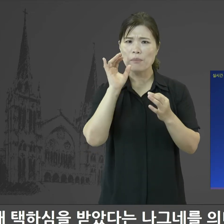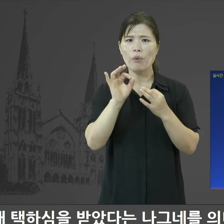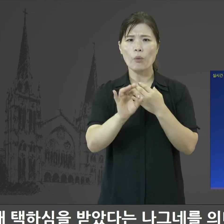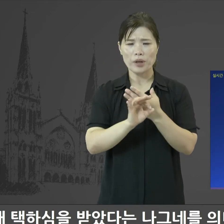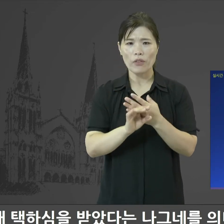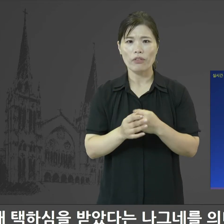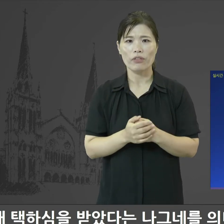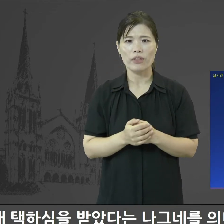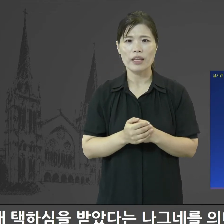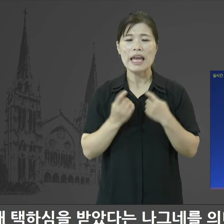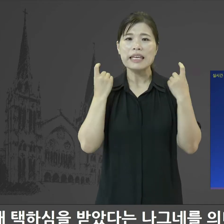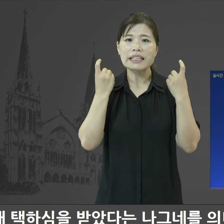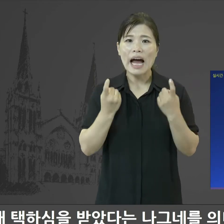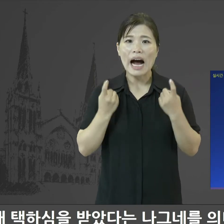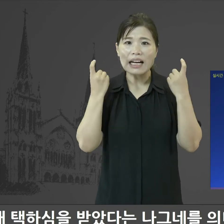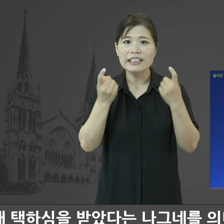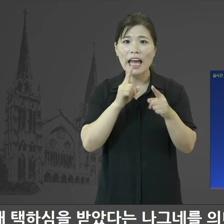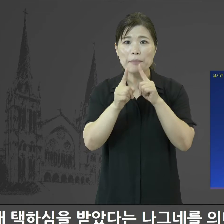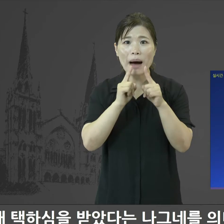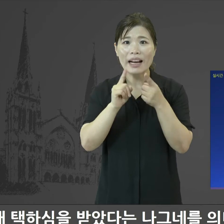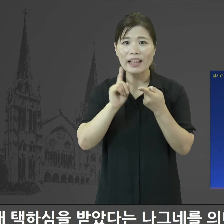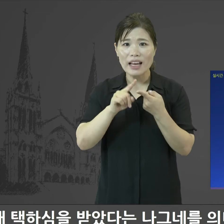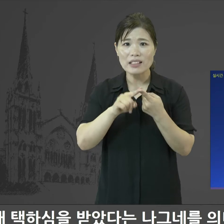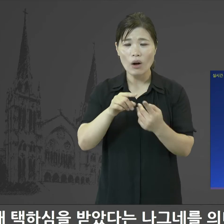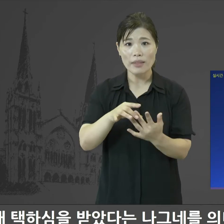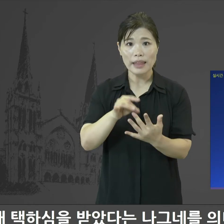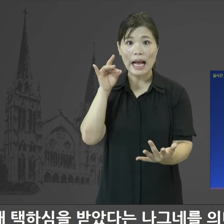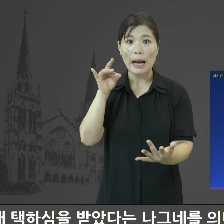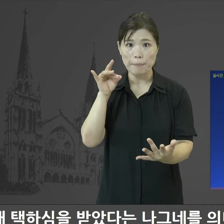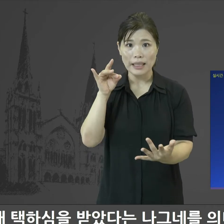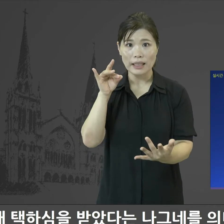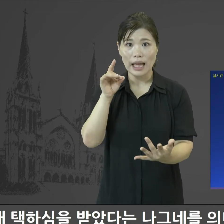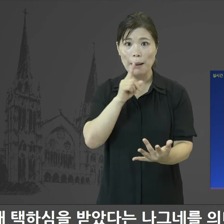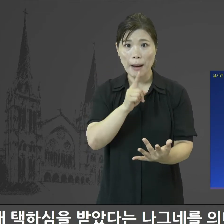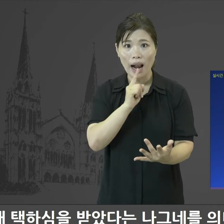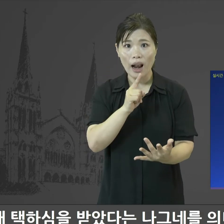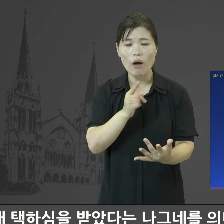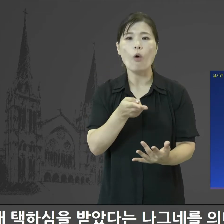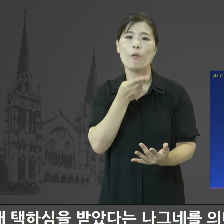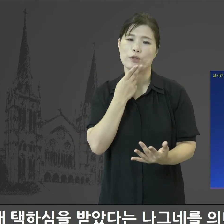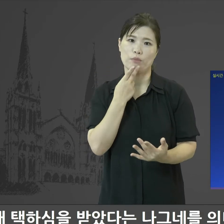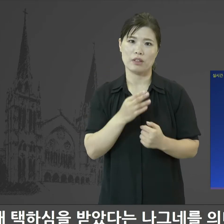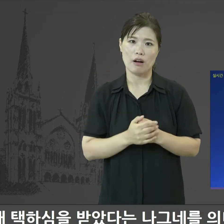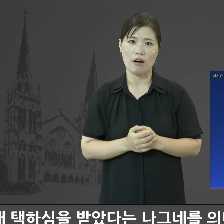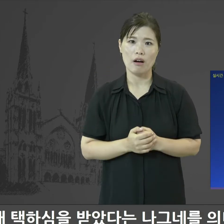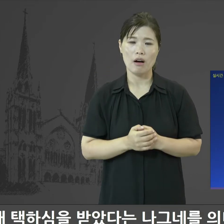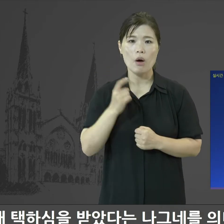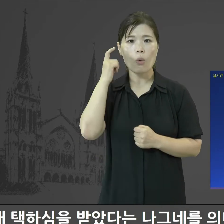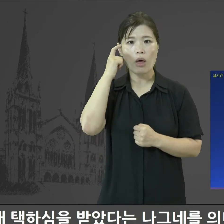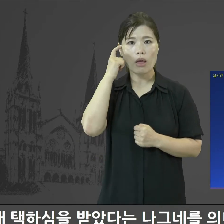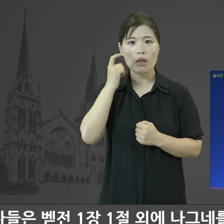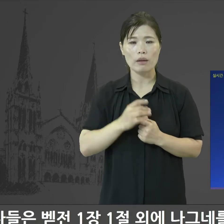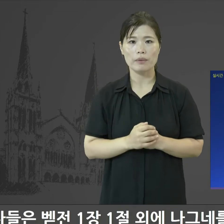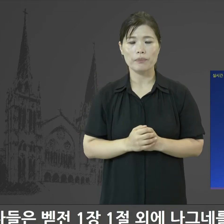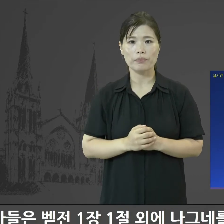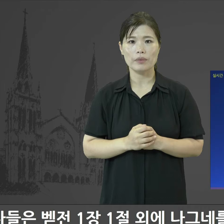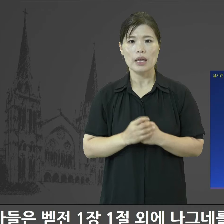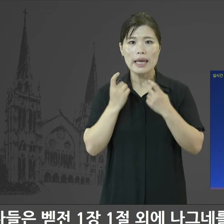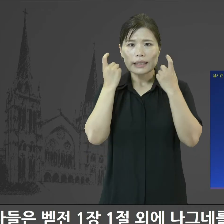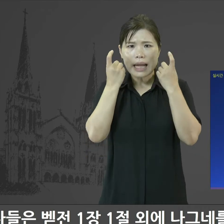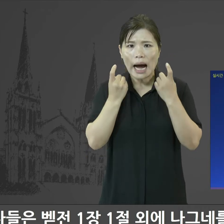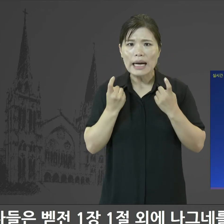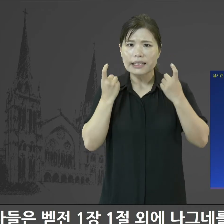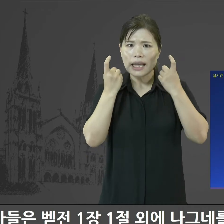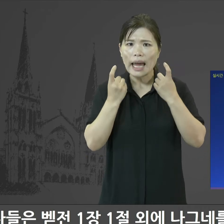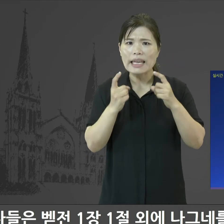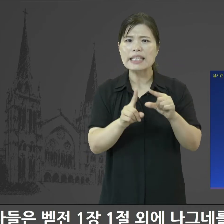문헌에도 나그네를 택함 받았다고 표현하는 곳은 없습니다. 왜냐하면 이 나그네라는